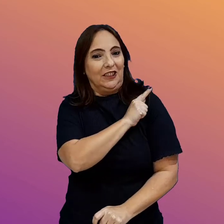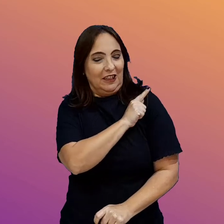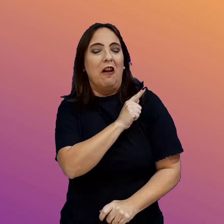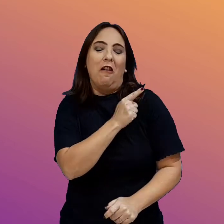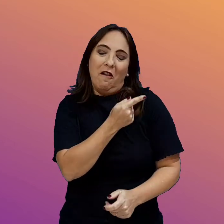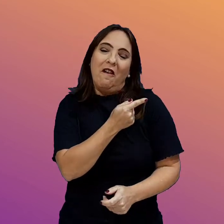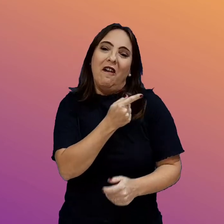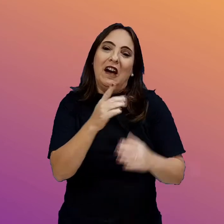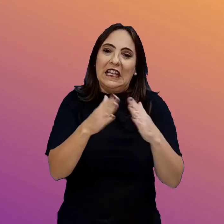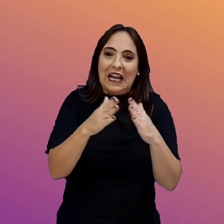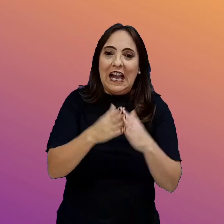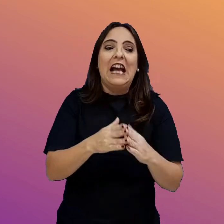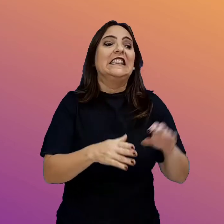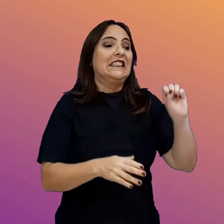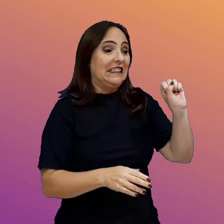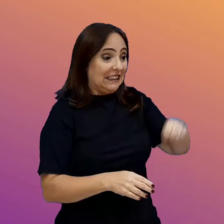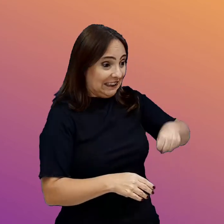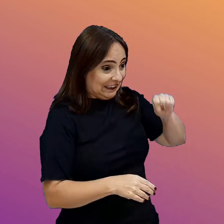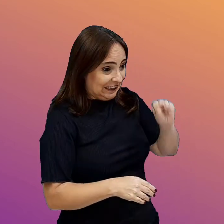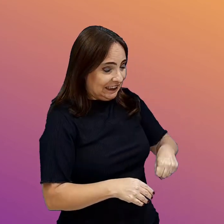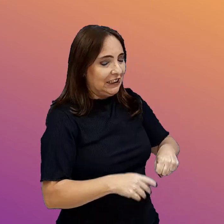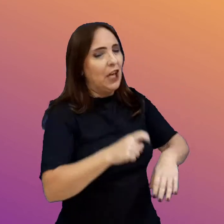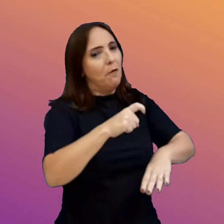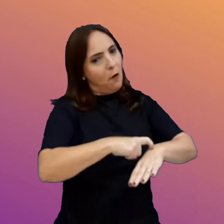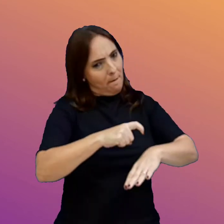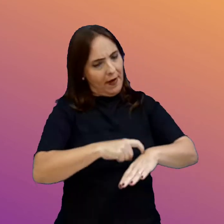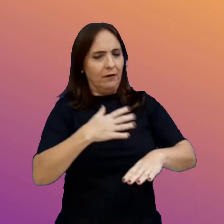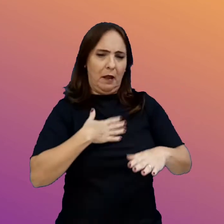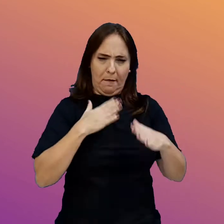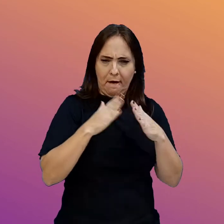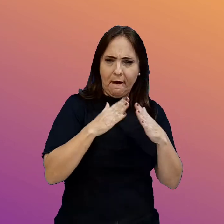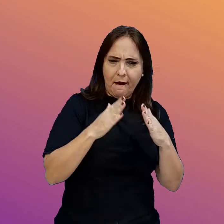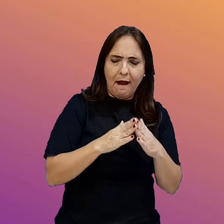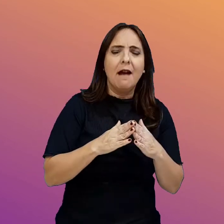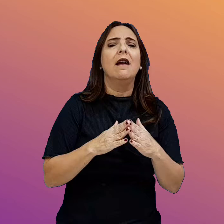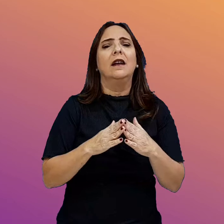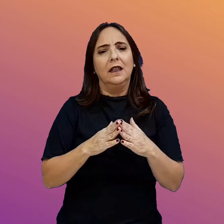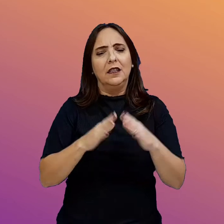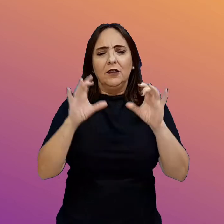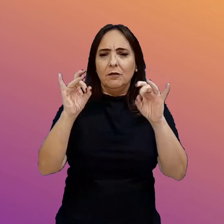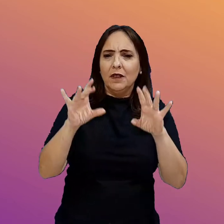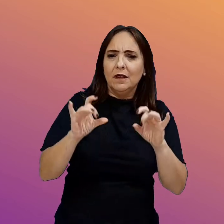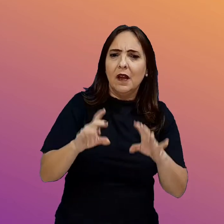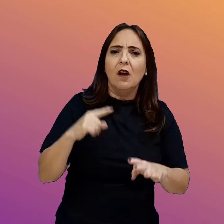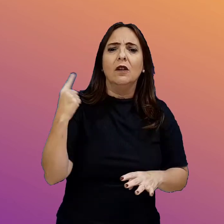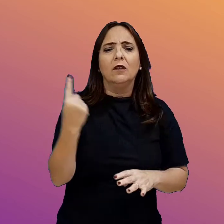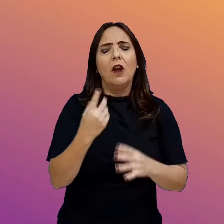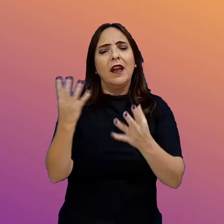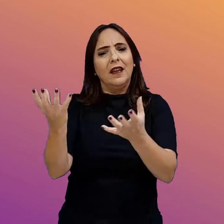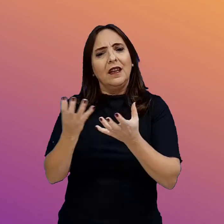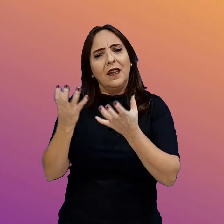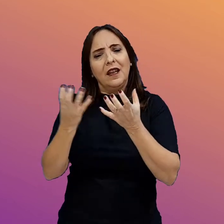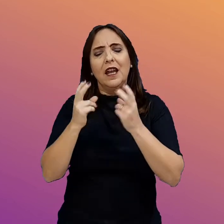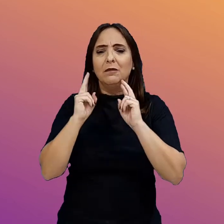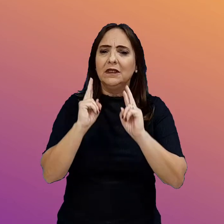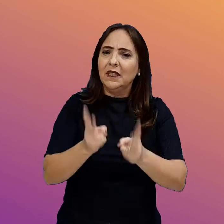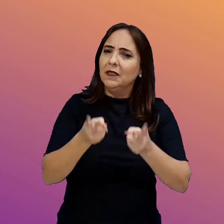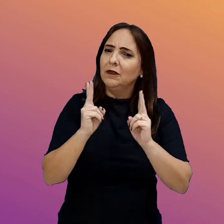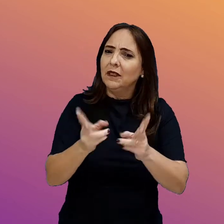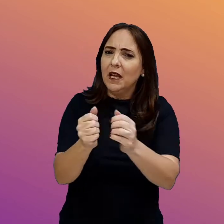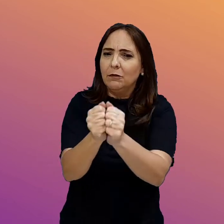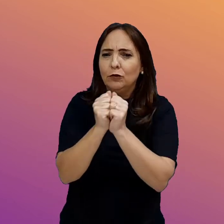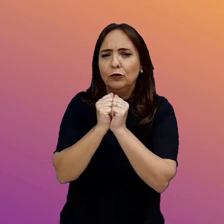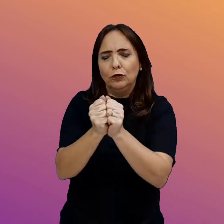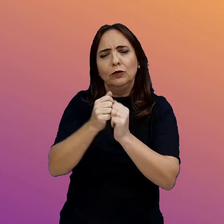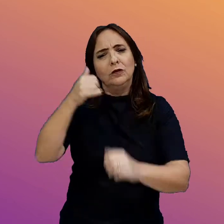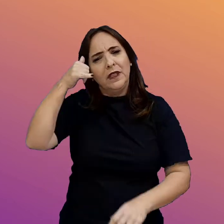Paula. É um momento, pelo menos aqui em casa, né, que a gente preza por estarmos juntos. Então, a gente